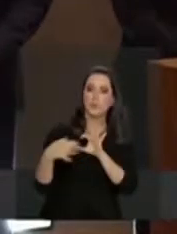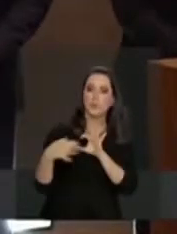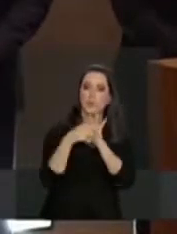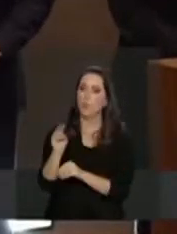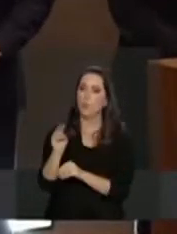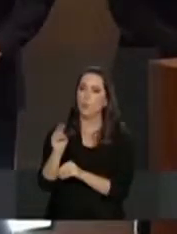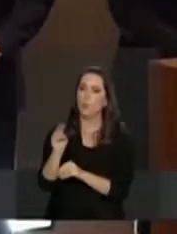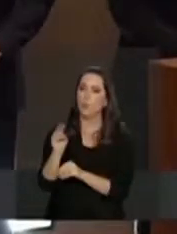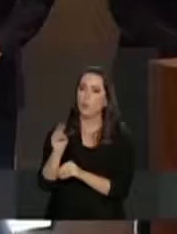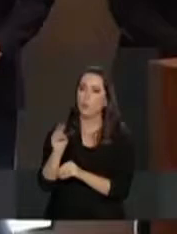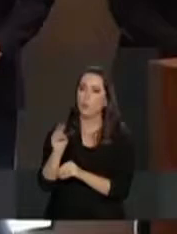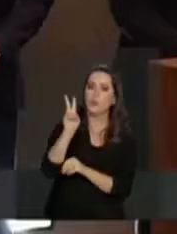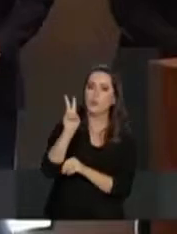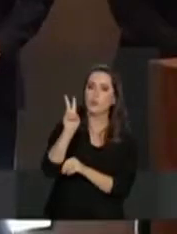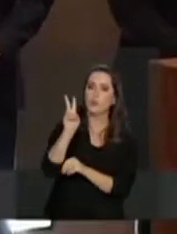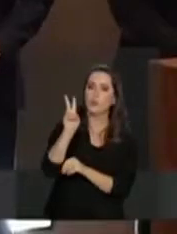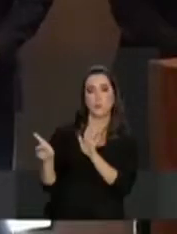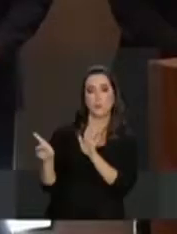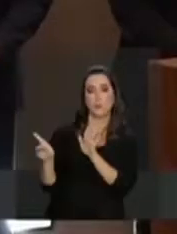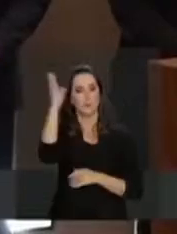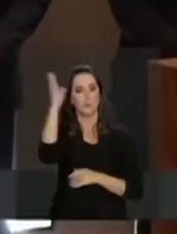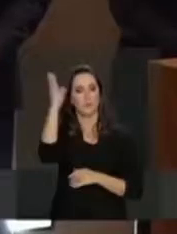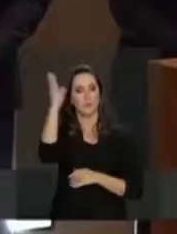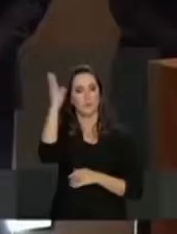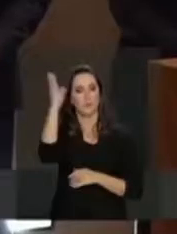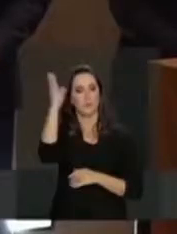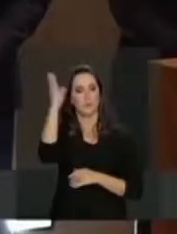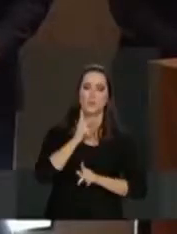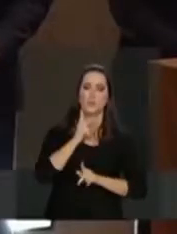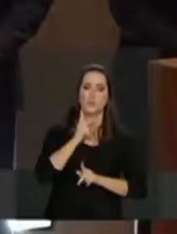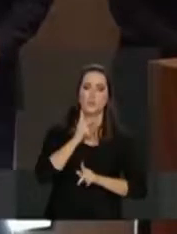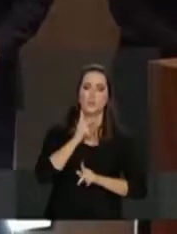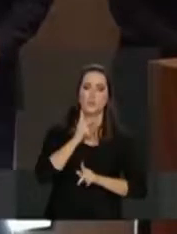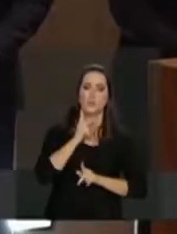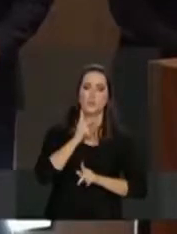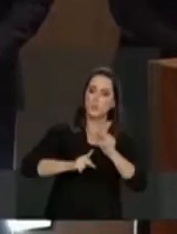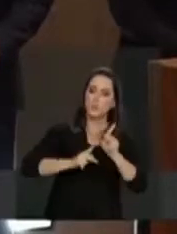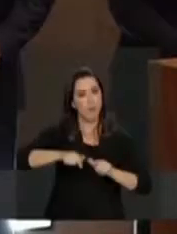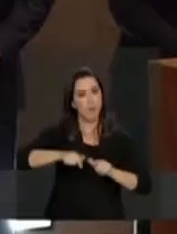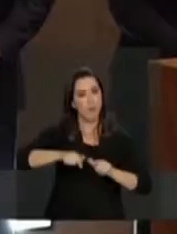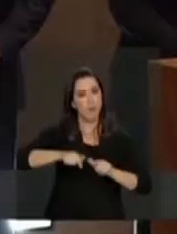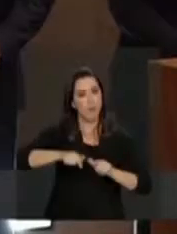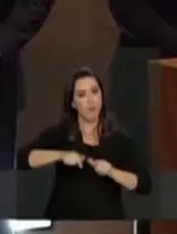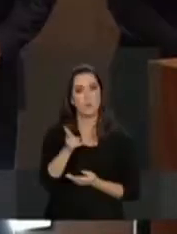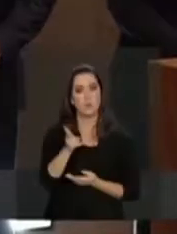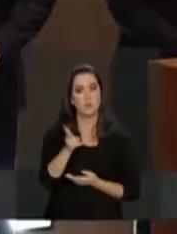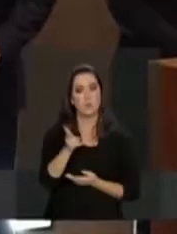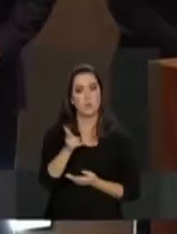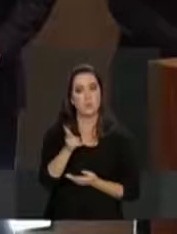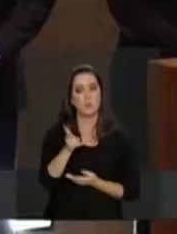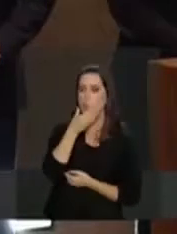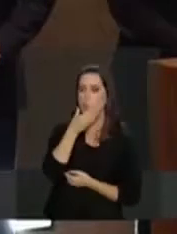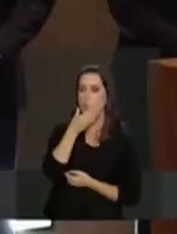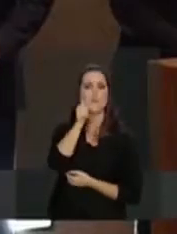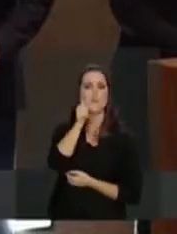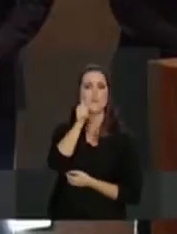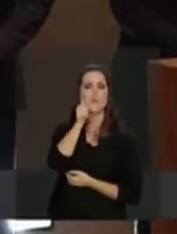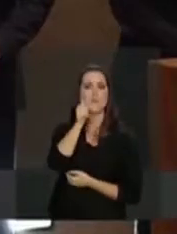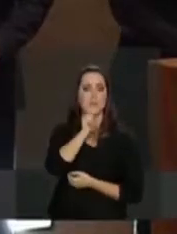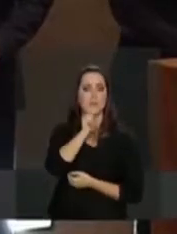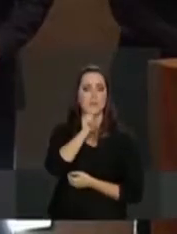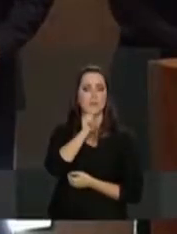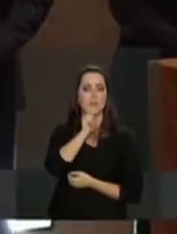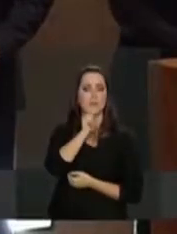que caracterizam o povo brasileiro. Nossa gente é trabalhadora, constituída por homens e